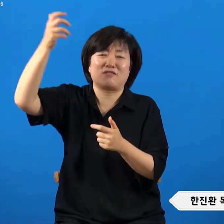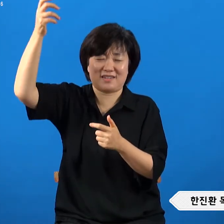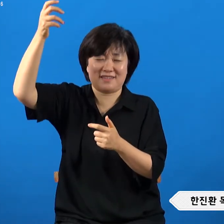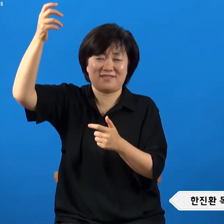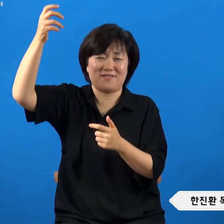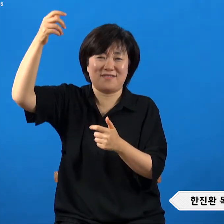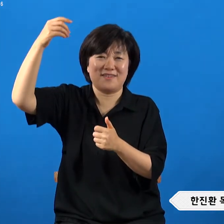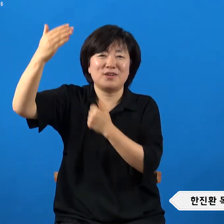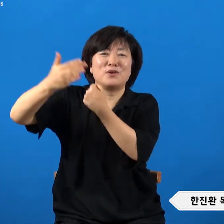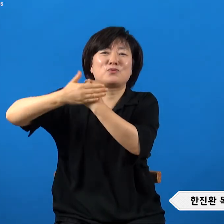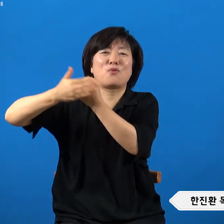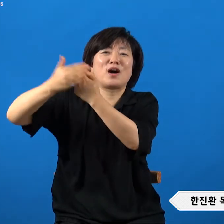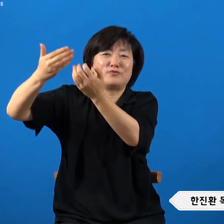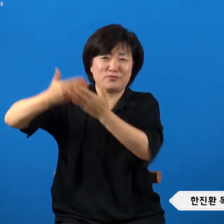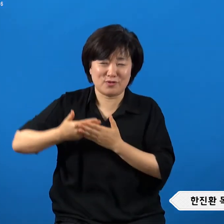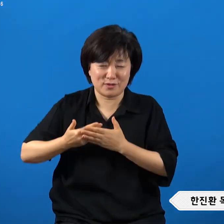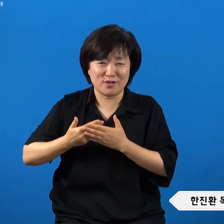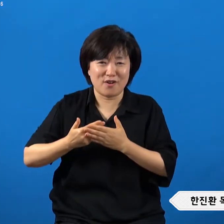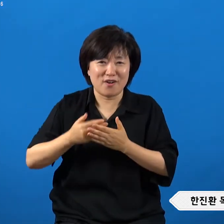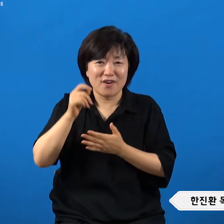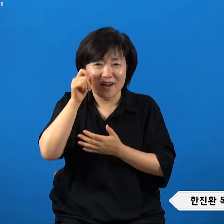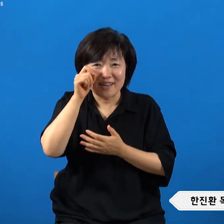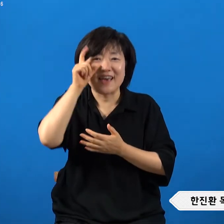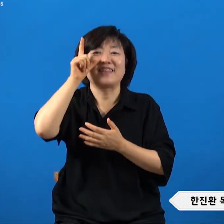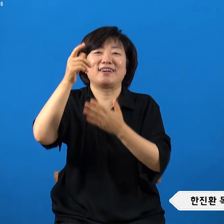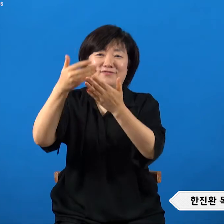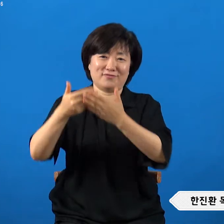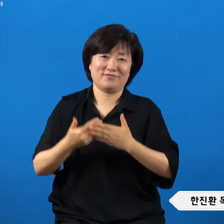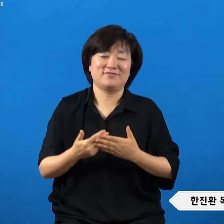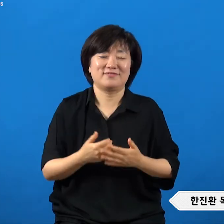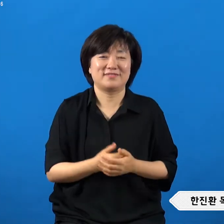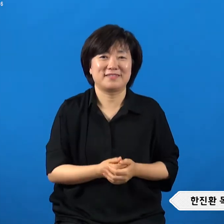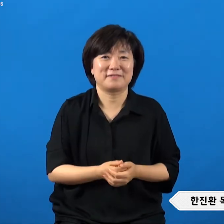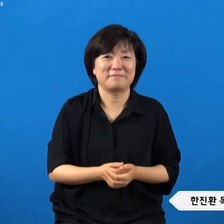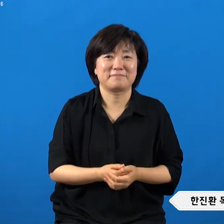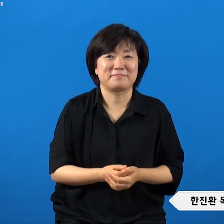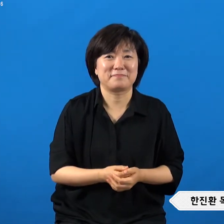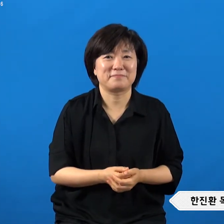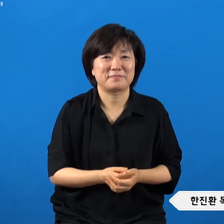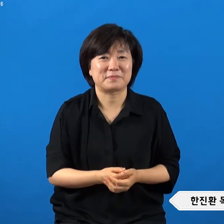성령께서 역사하셔서 그래서 깨닫게 해주시는 것입니다.